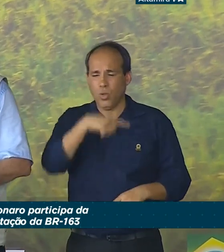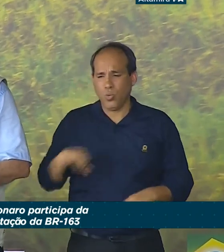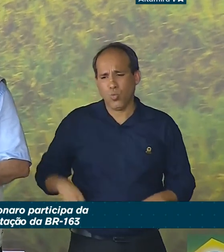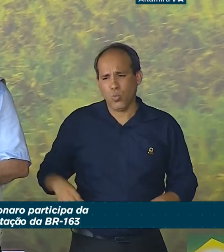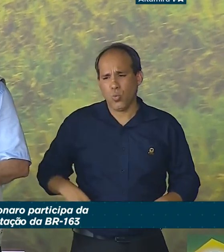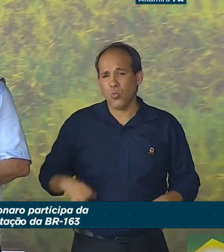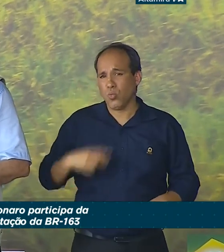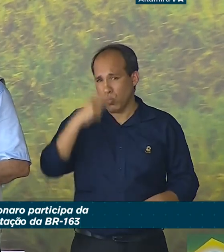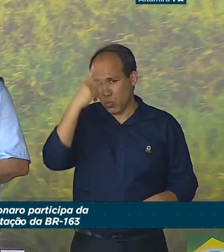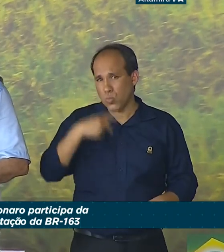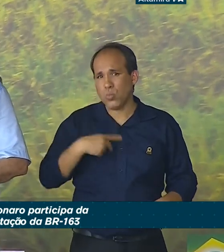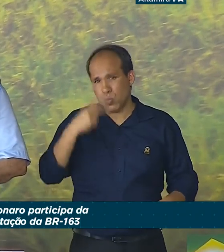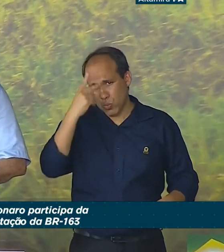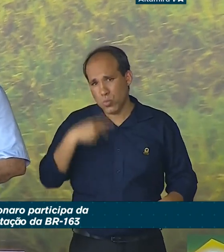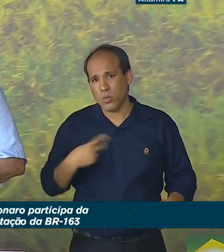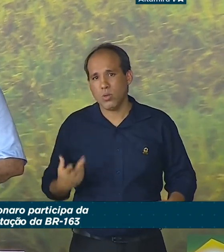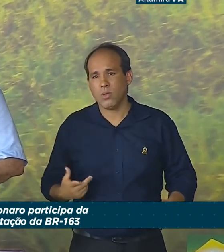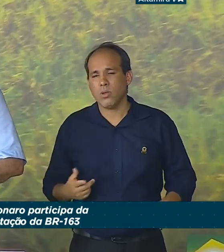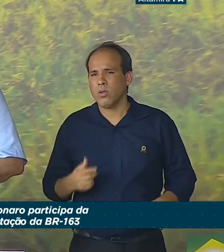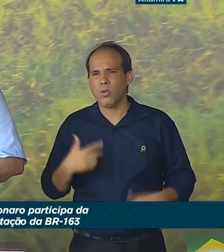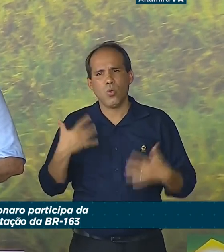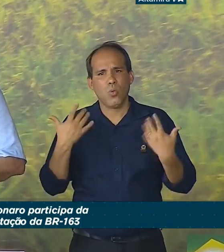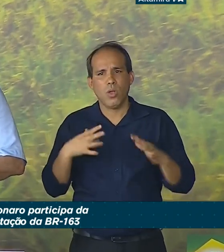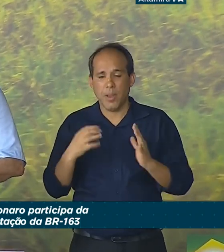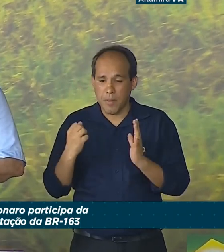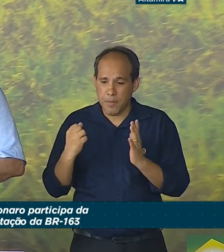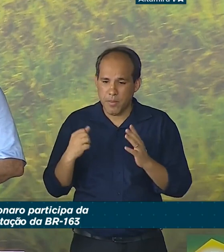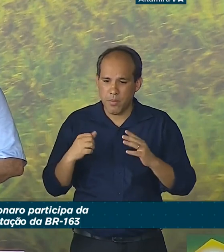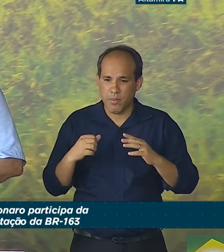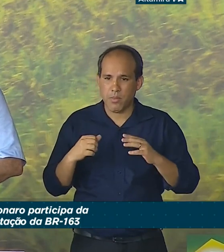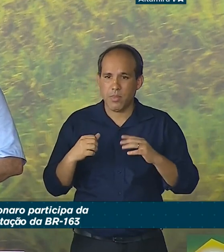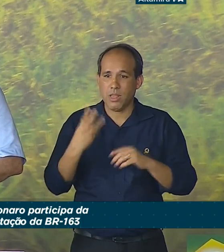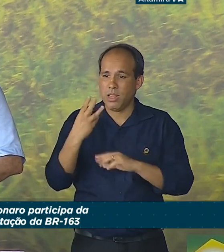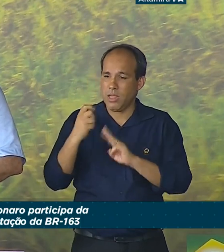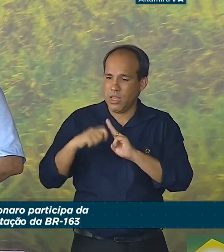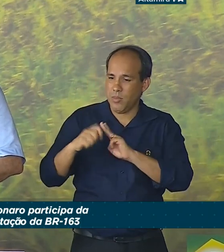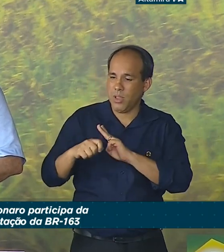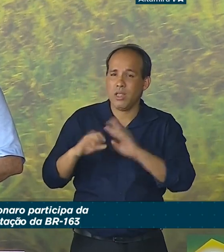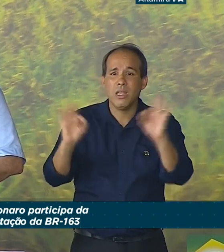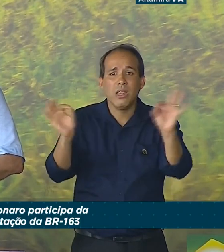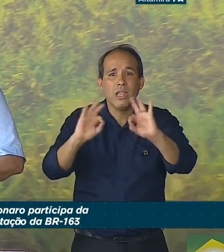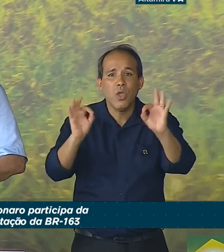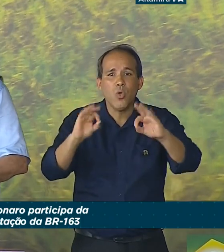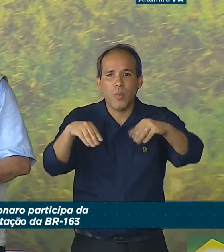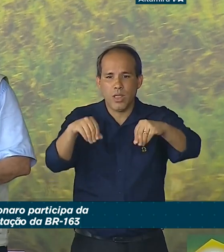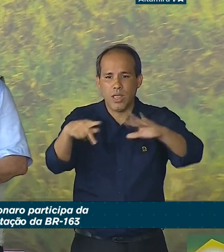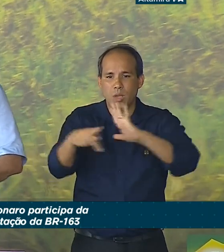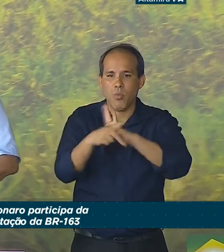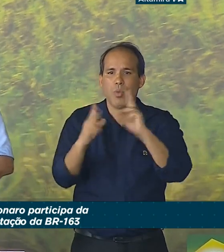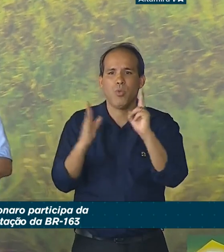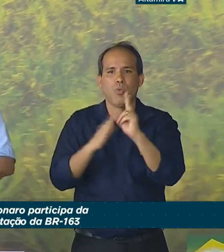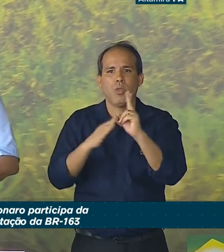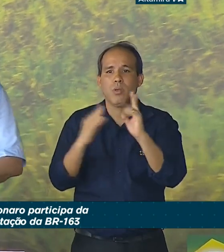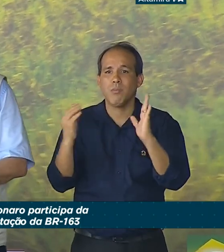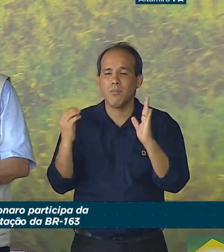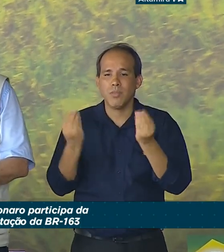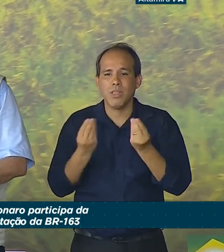sozinho. Não demarcamos, nos últimos 13 meses, uma só terra indígena.